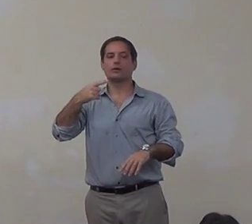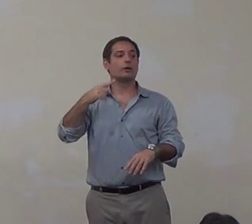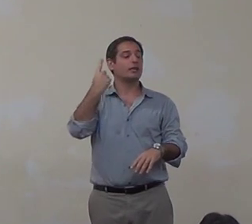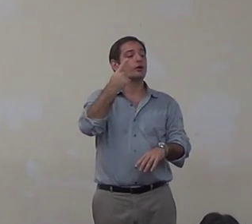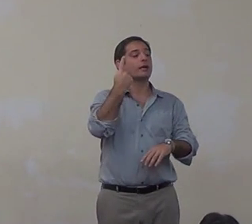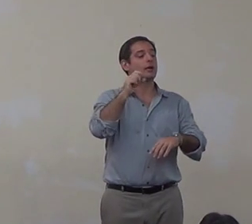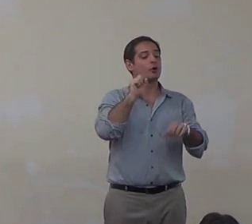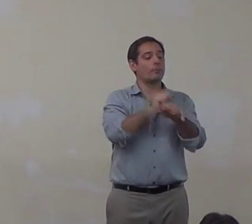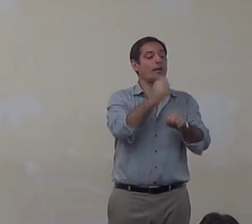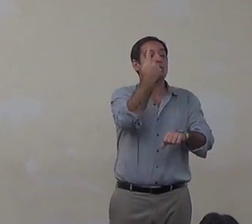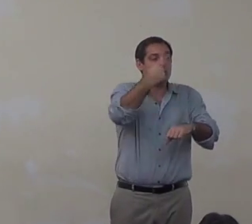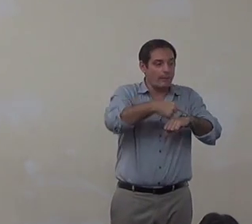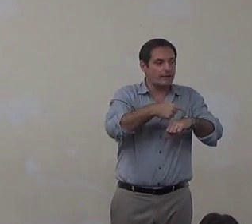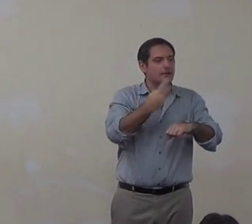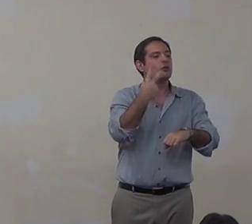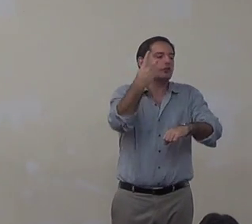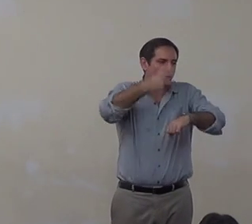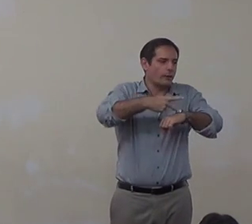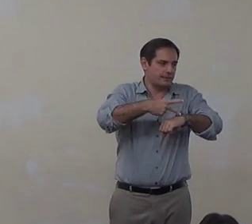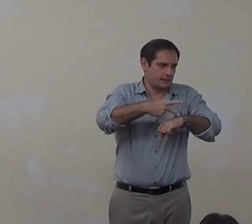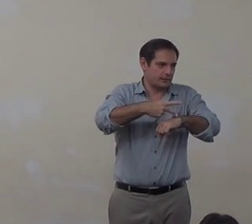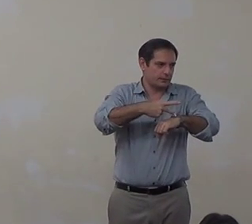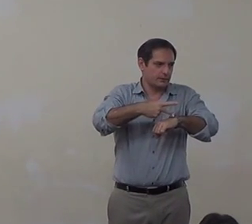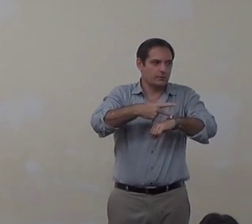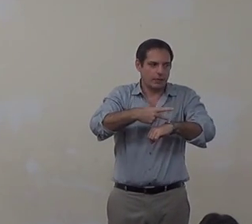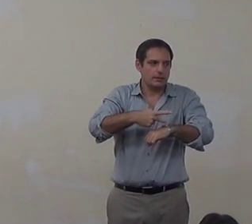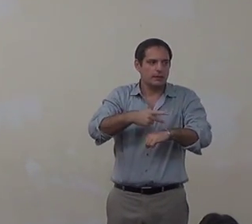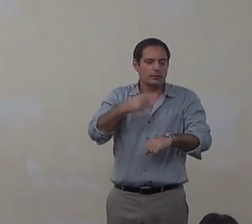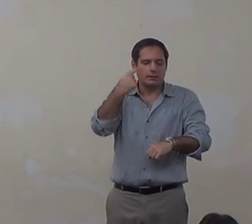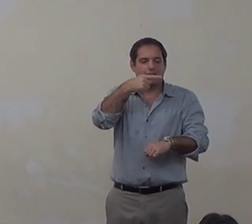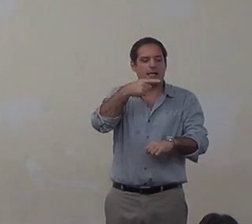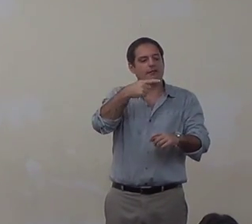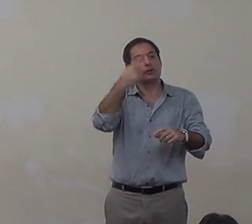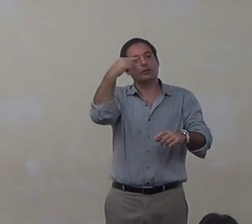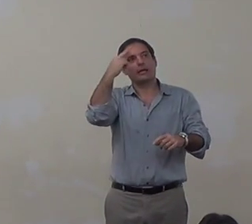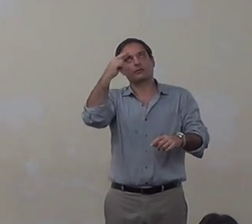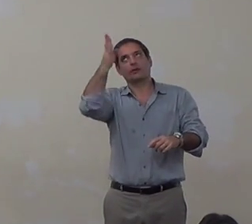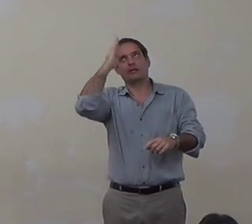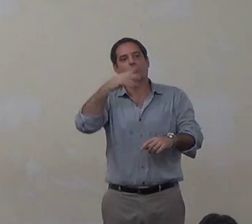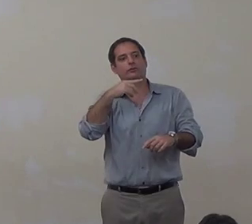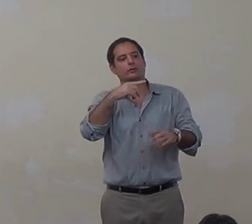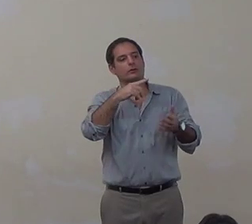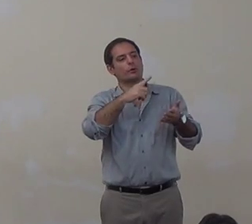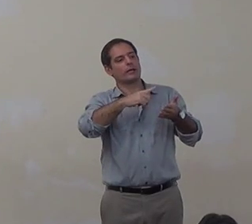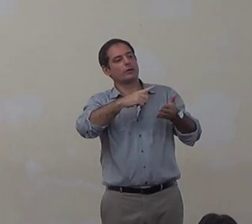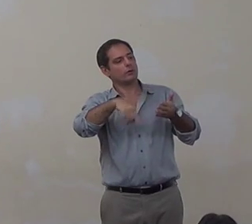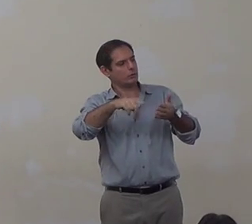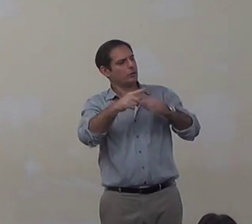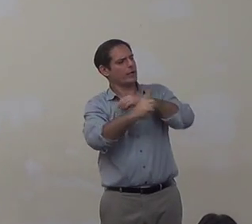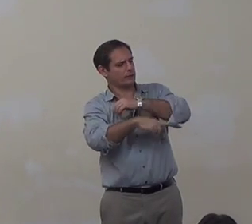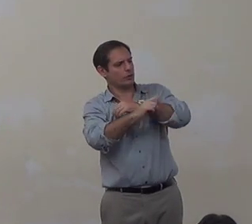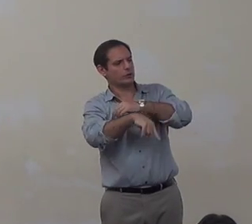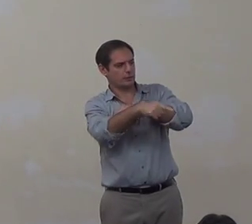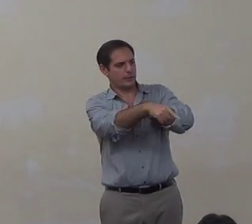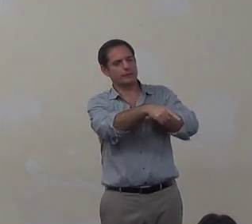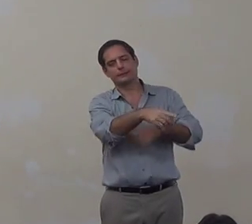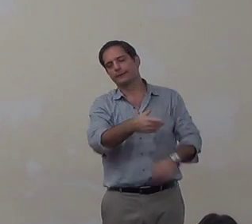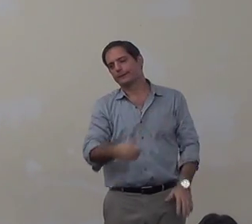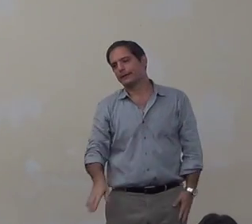Que se enojó, le dijo que golpeó una vez y lo hizo dos veces. ¿Okay? Y esa es la razón que Dios como que lo